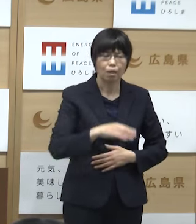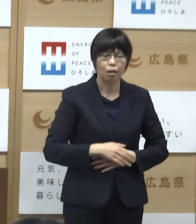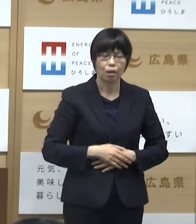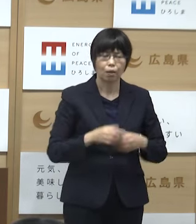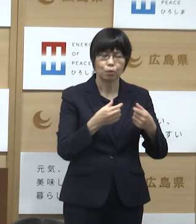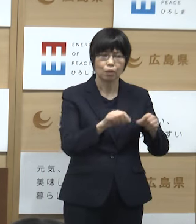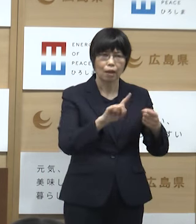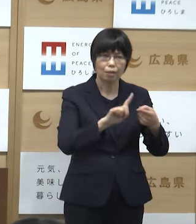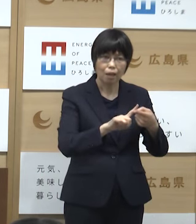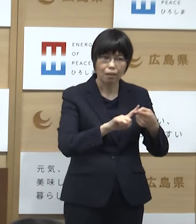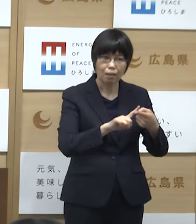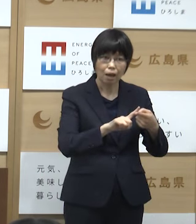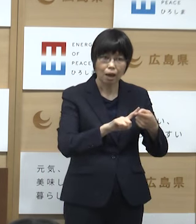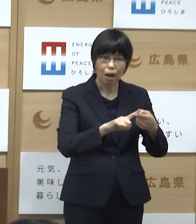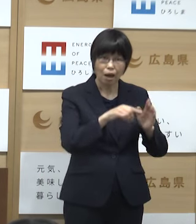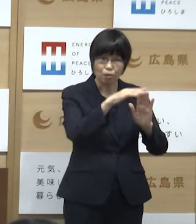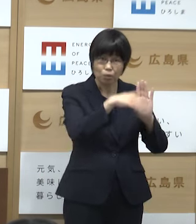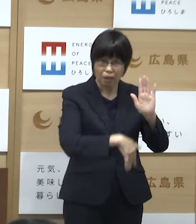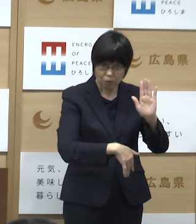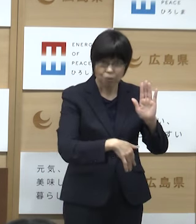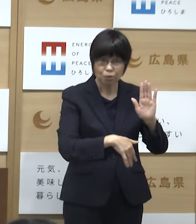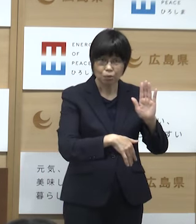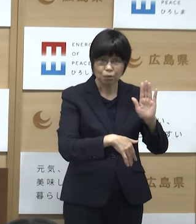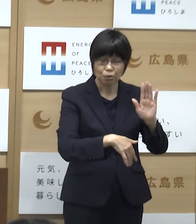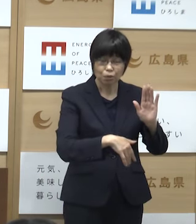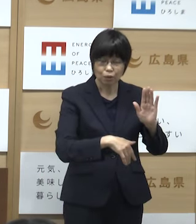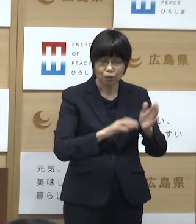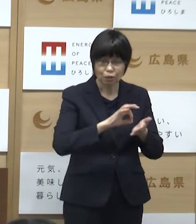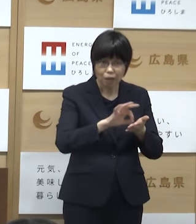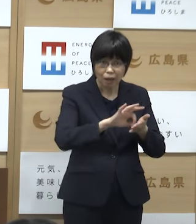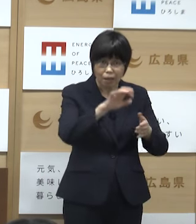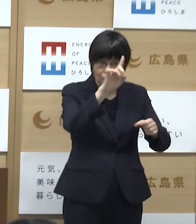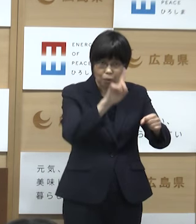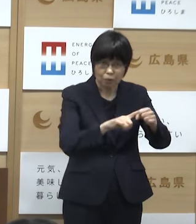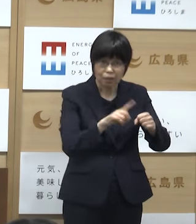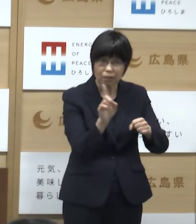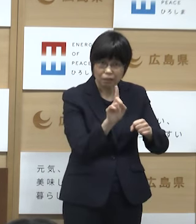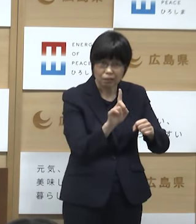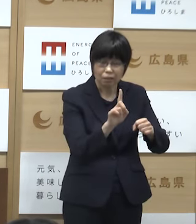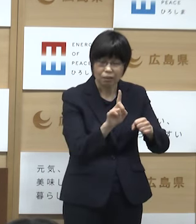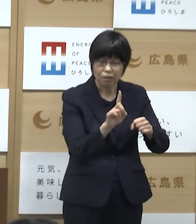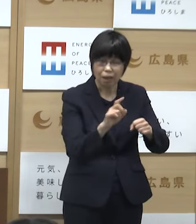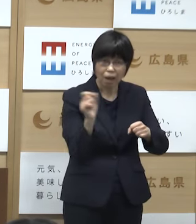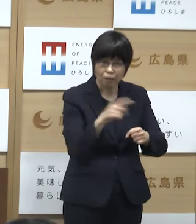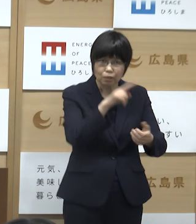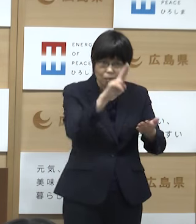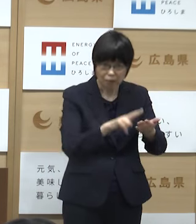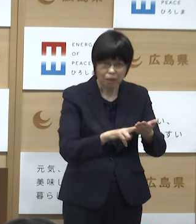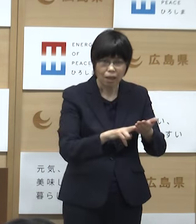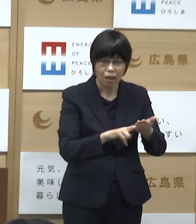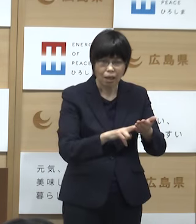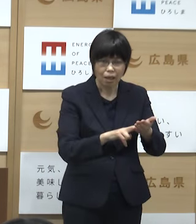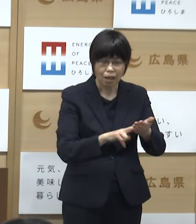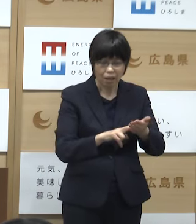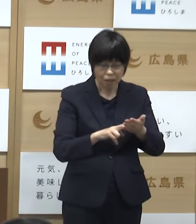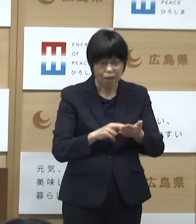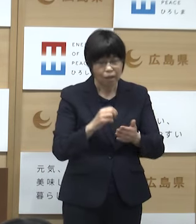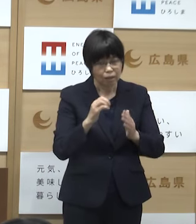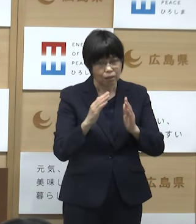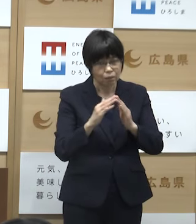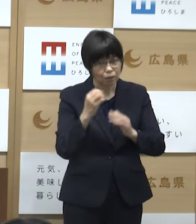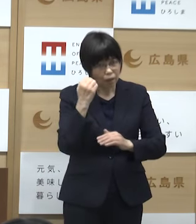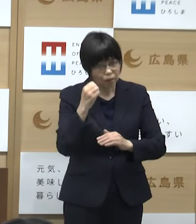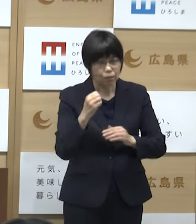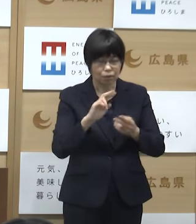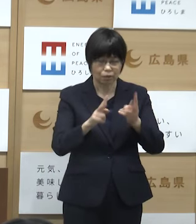具体的なスケジュールだとか使途といったものを早く示して、市長とか事業者への理解が得られる